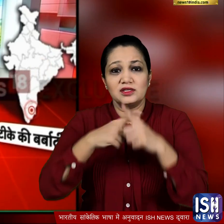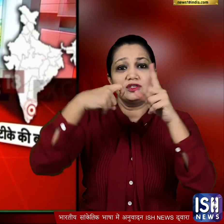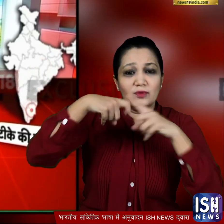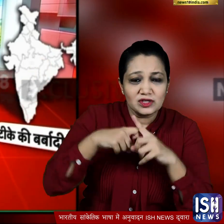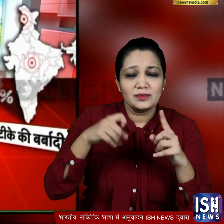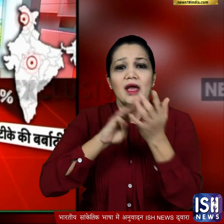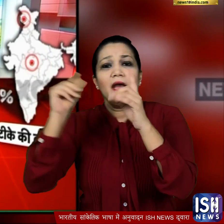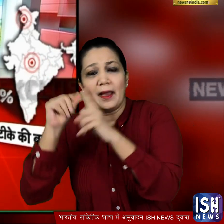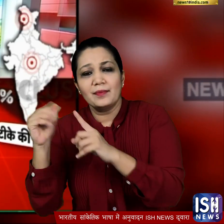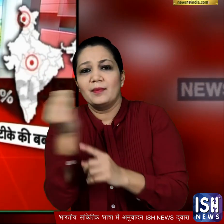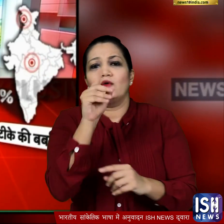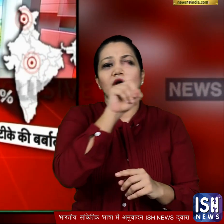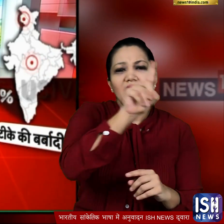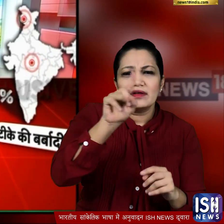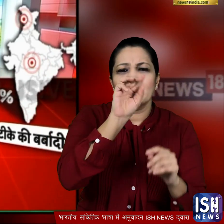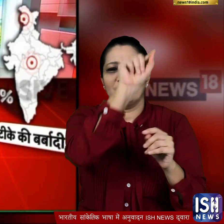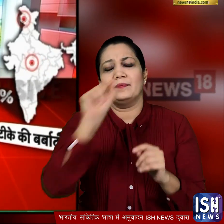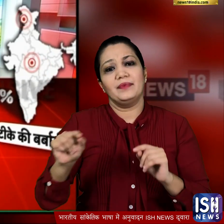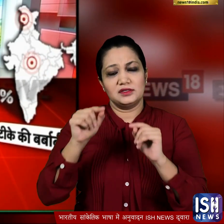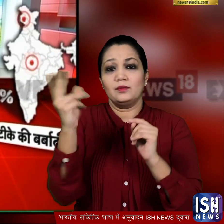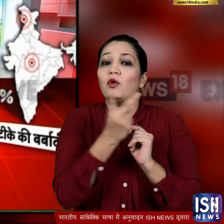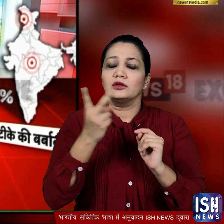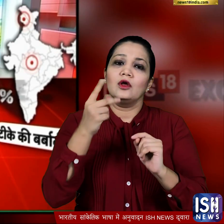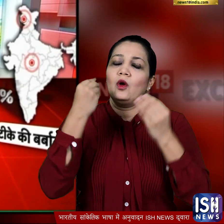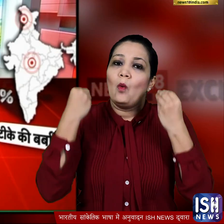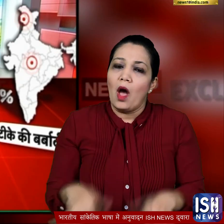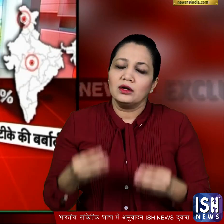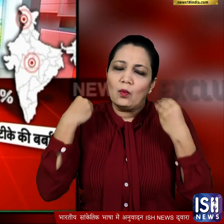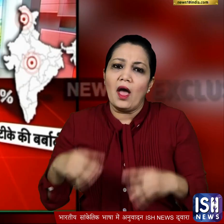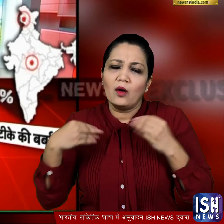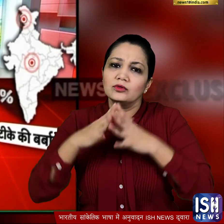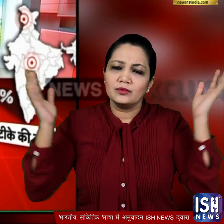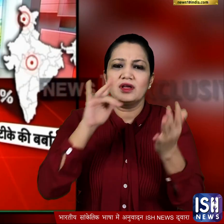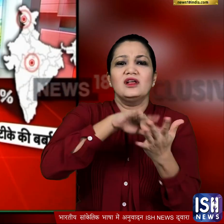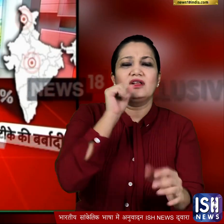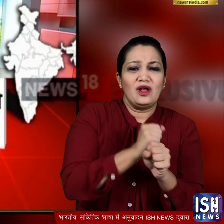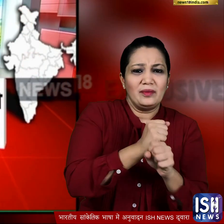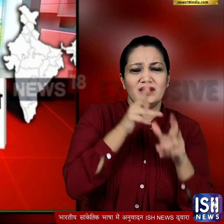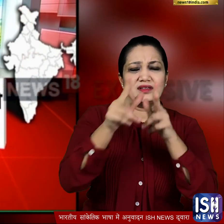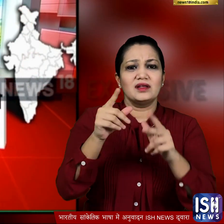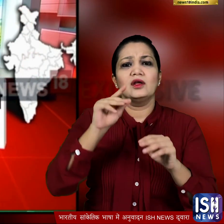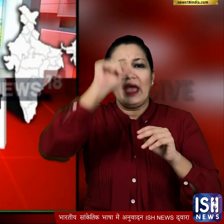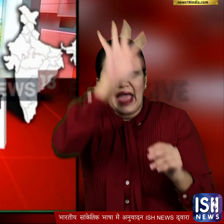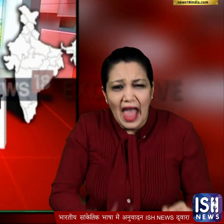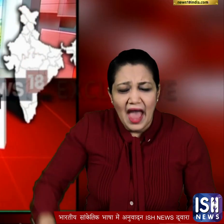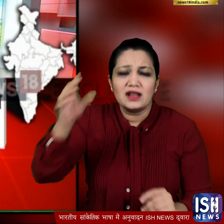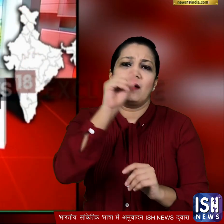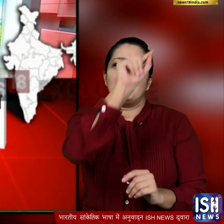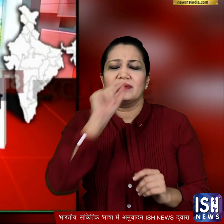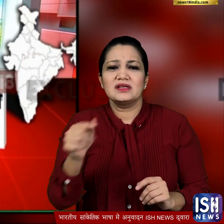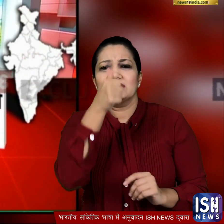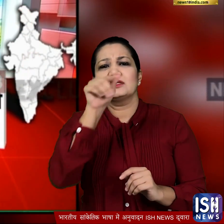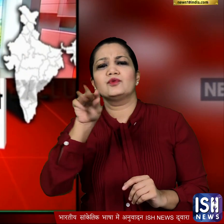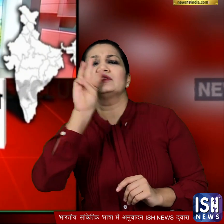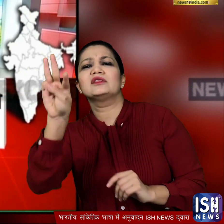जबकि जम्मू कश्मीर और मध्य प्रदेश में करीब 11% टीके खराब होने की बात सामने आई, जिसे केंद्र ने राष्ट्रीय औसत